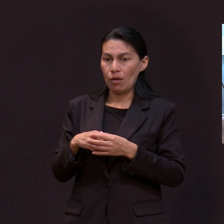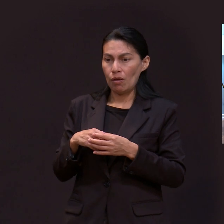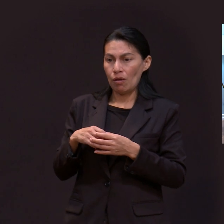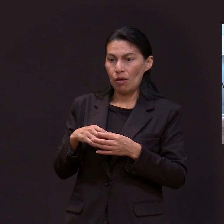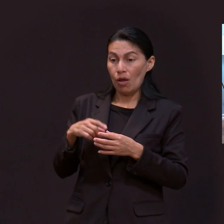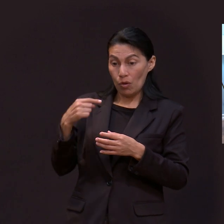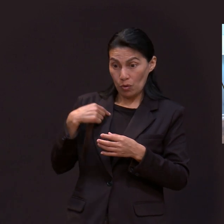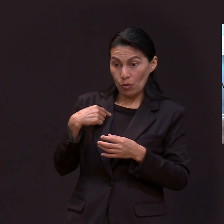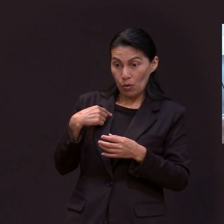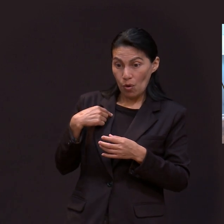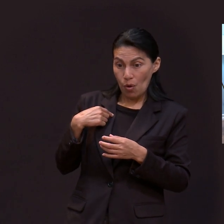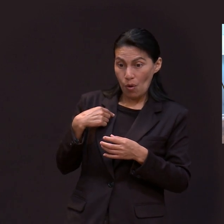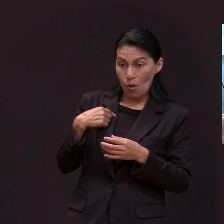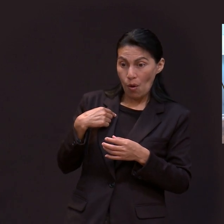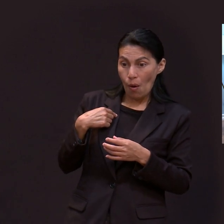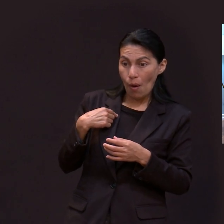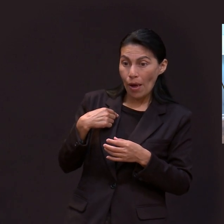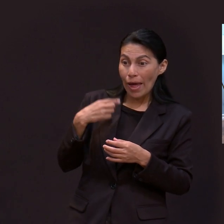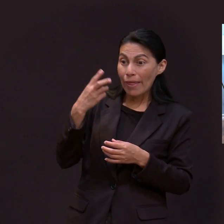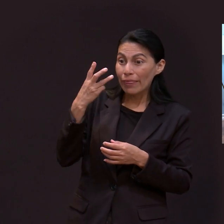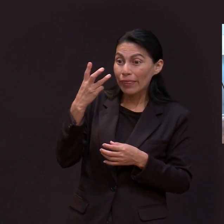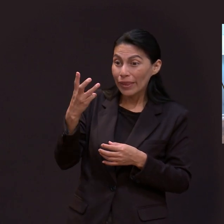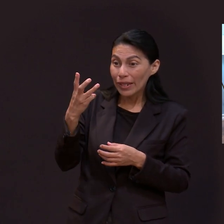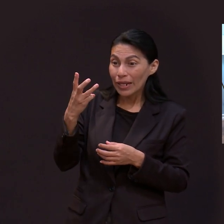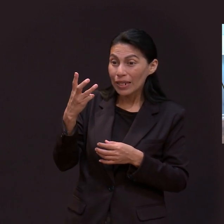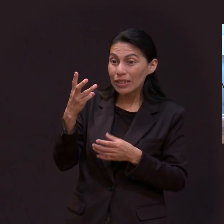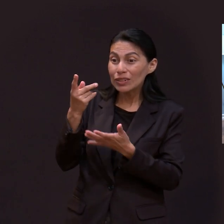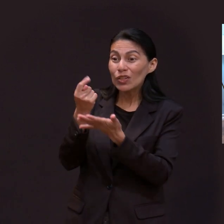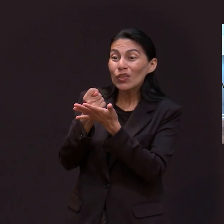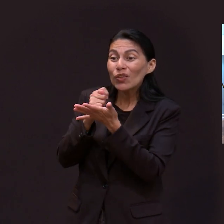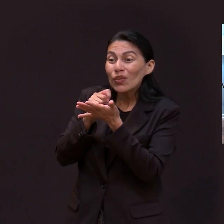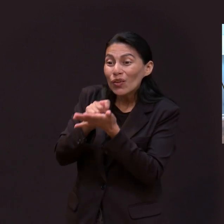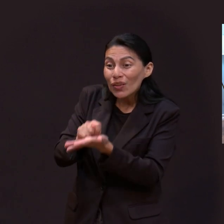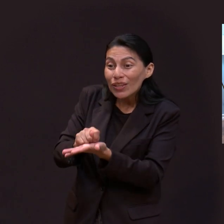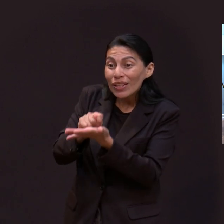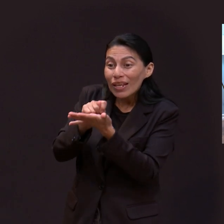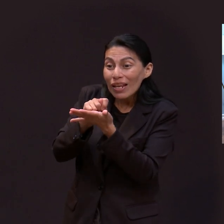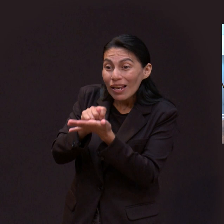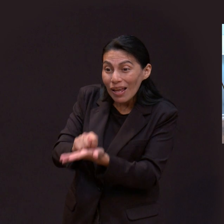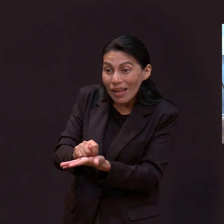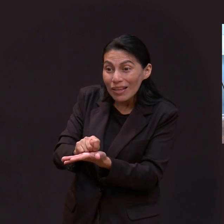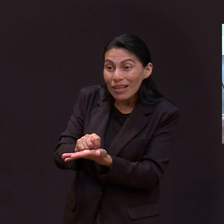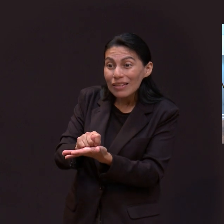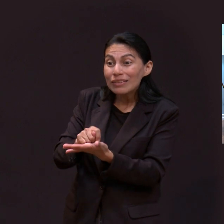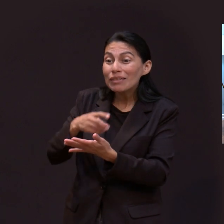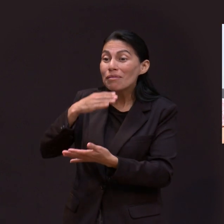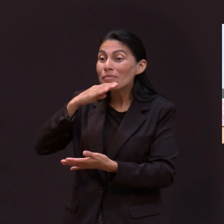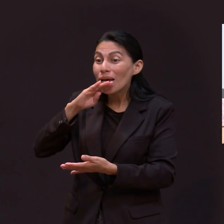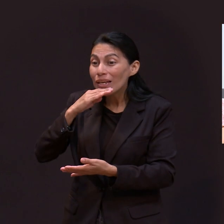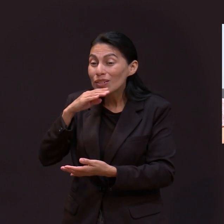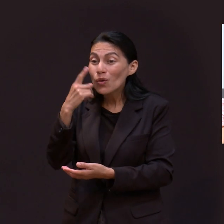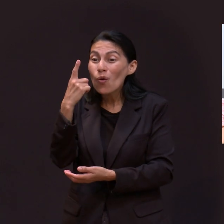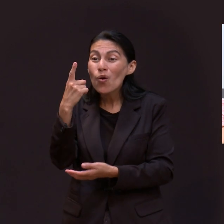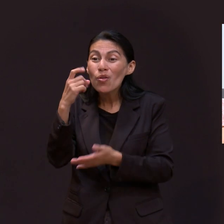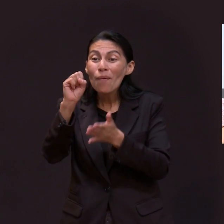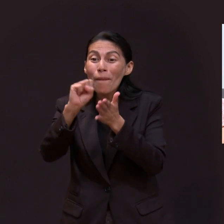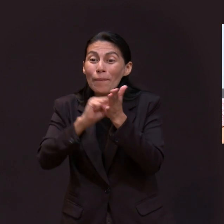llegó este llegue a vender tres toneladas al mes de maíz